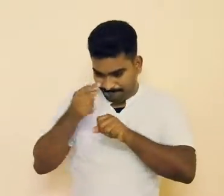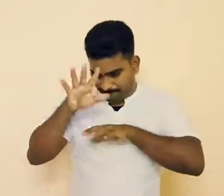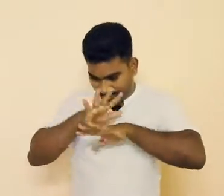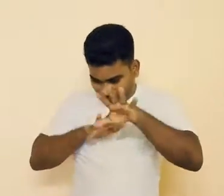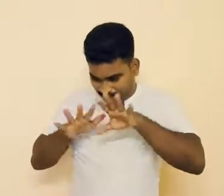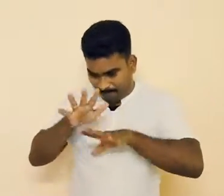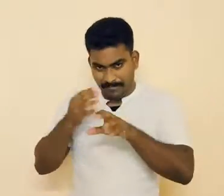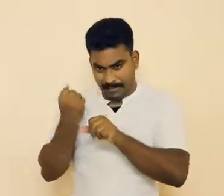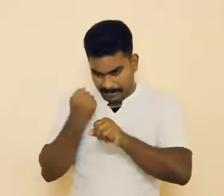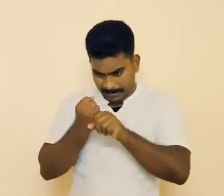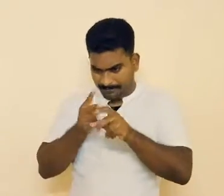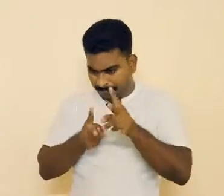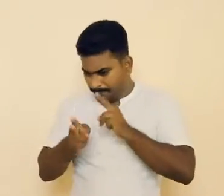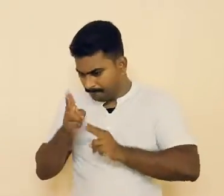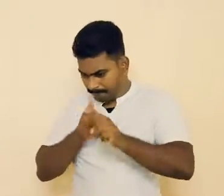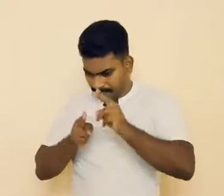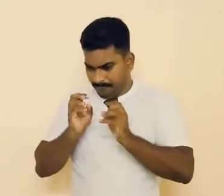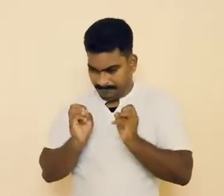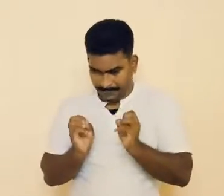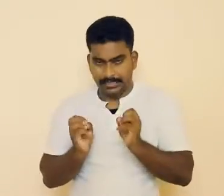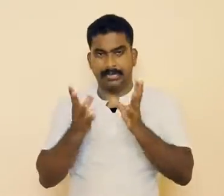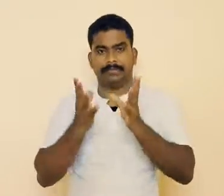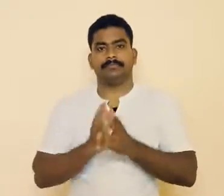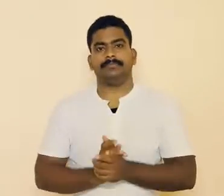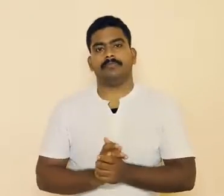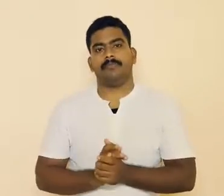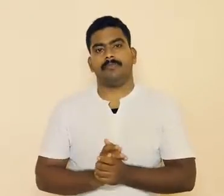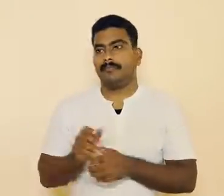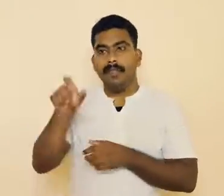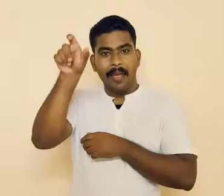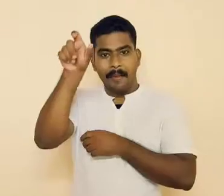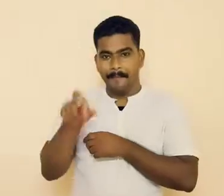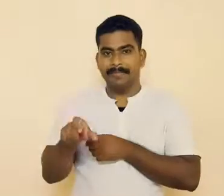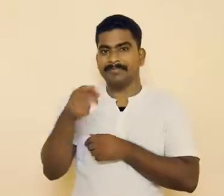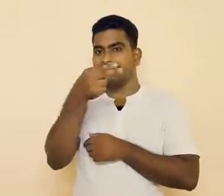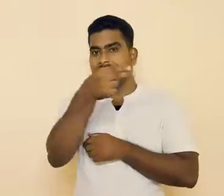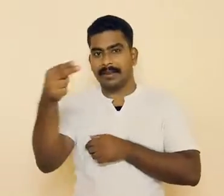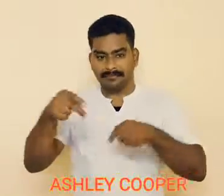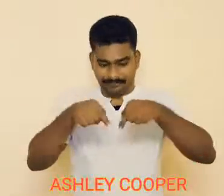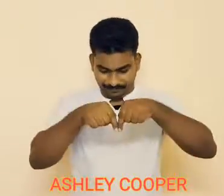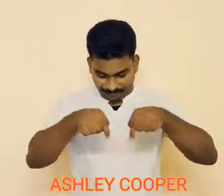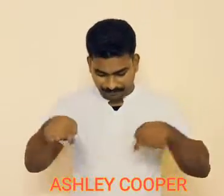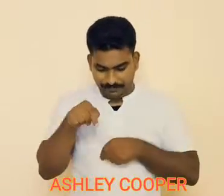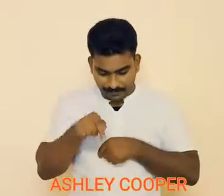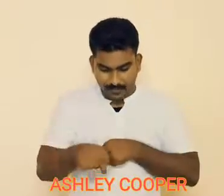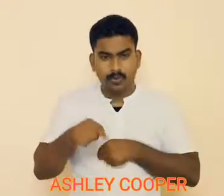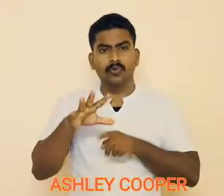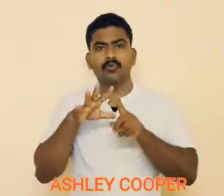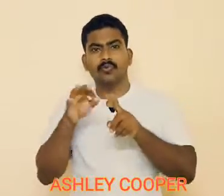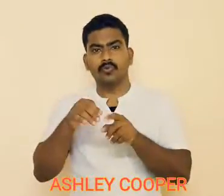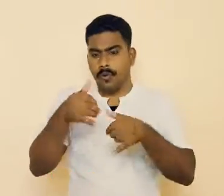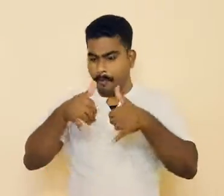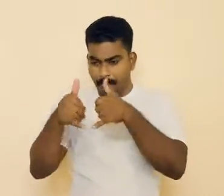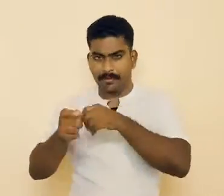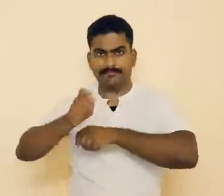മുൻ ലോക 1-ാം നമ്പർ ടെന്നീസ് താരം ആഷ്ലി കൂപ്പർ അന്തരിച്ചു.